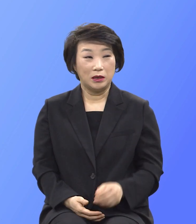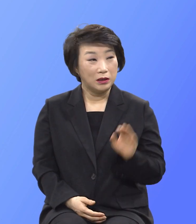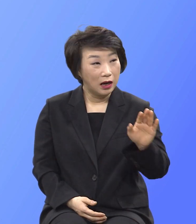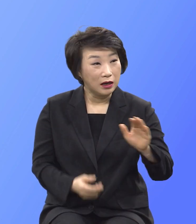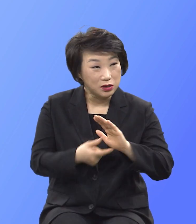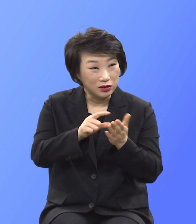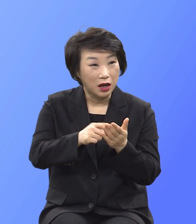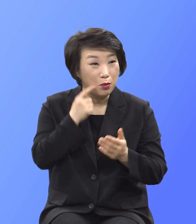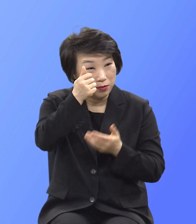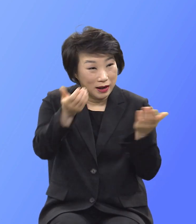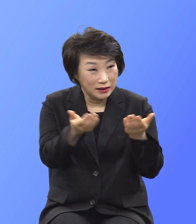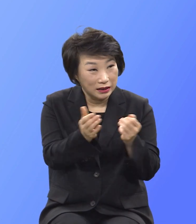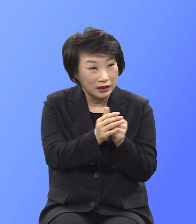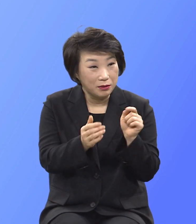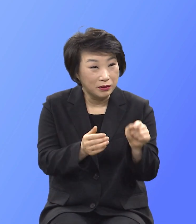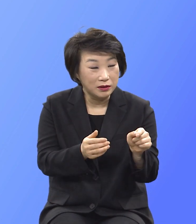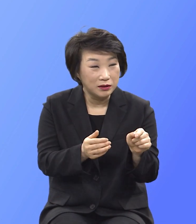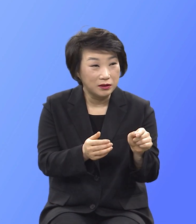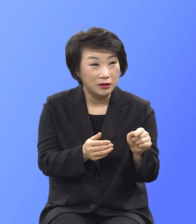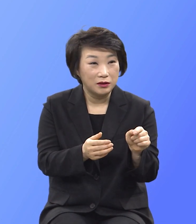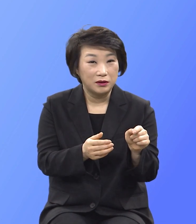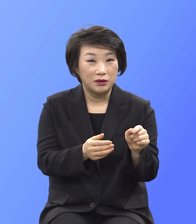적당히 목회하셔서